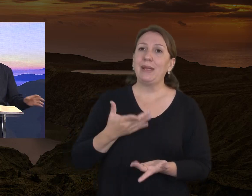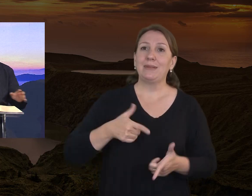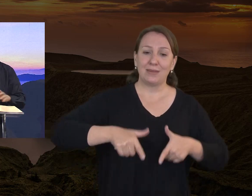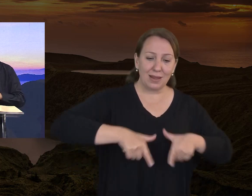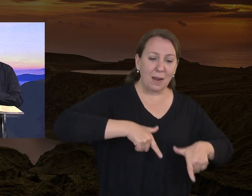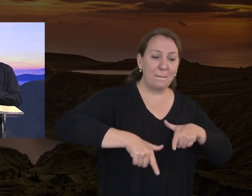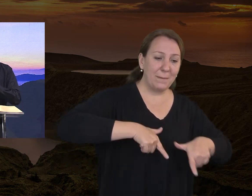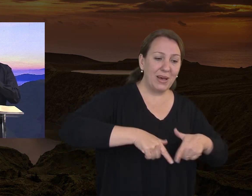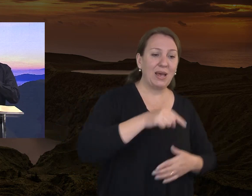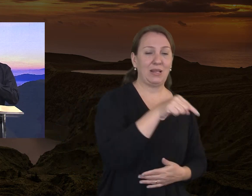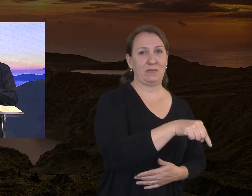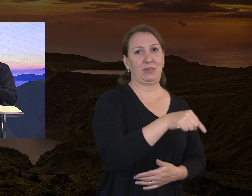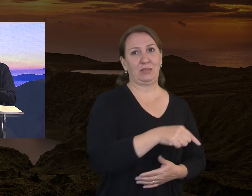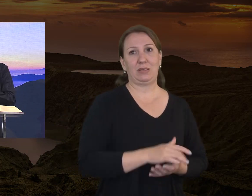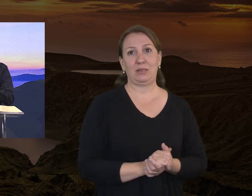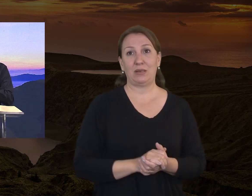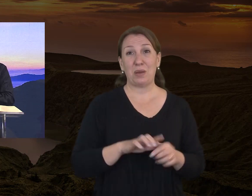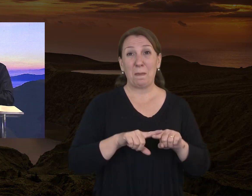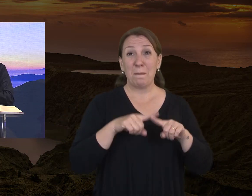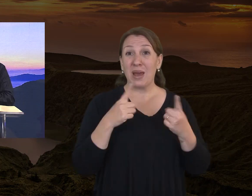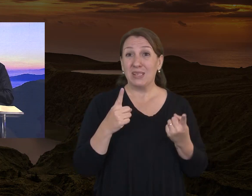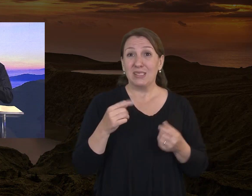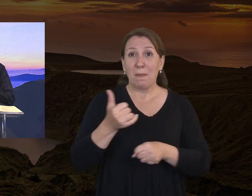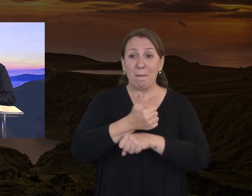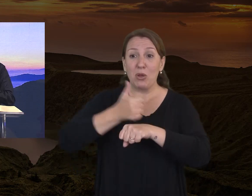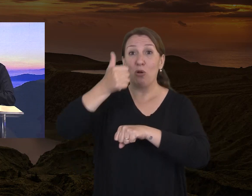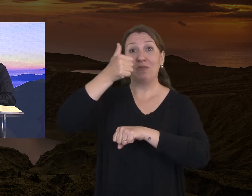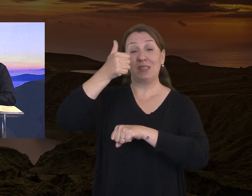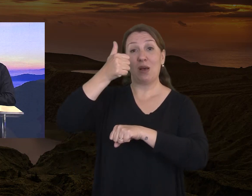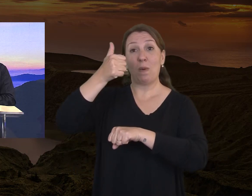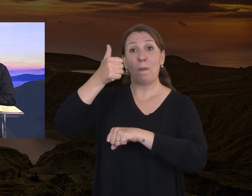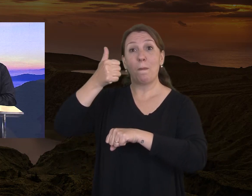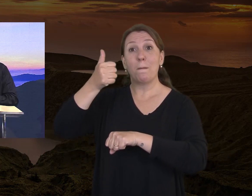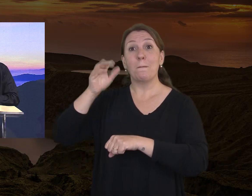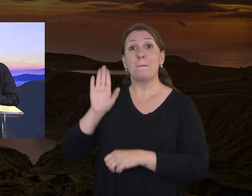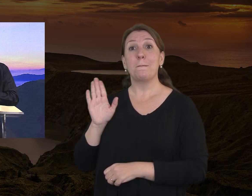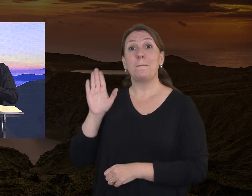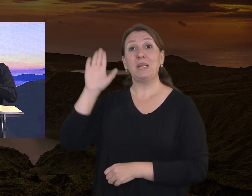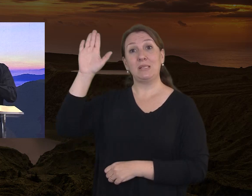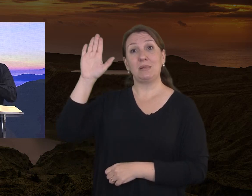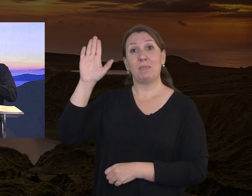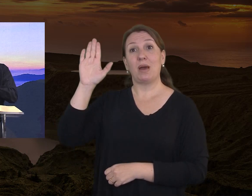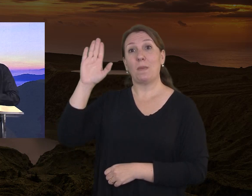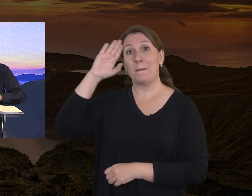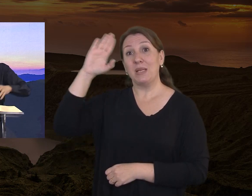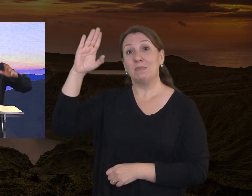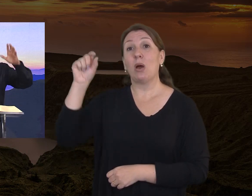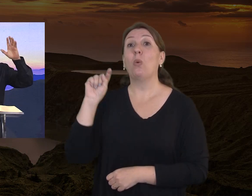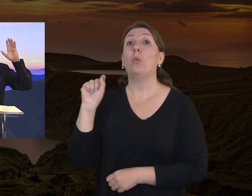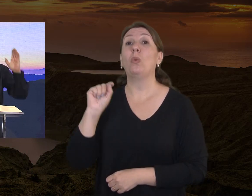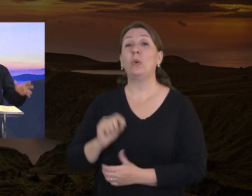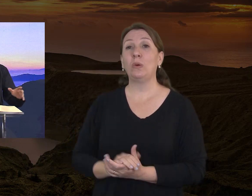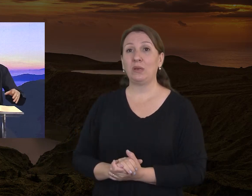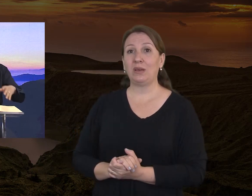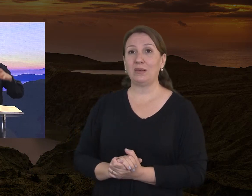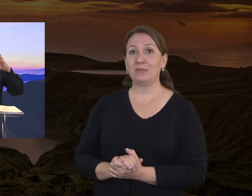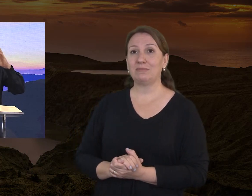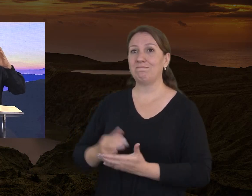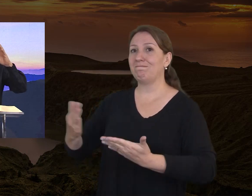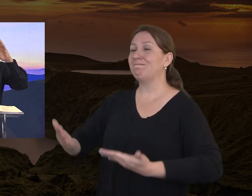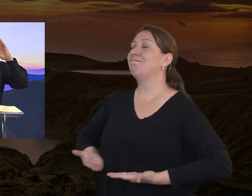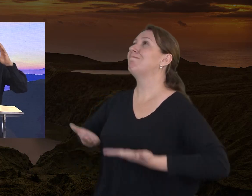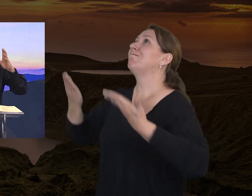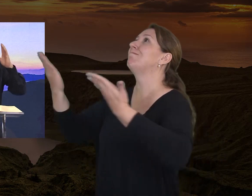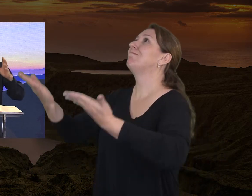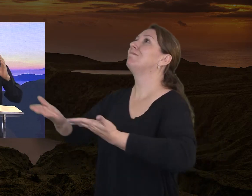sua família, mas a sua profissão principal é de um sacerdote também. A sua profissão principal é servir a Deus, porque você